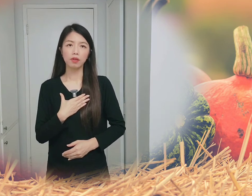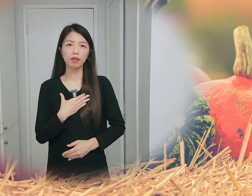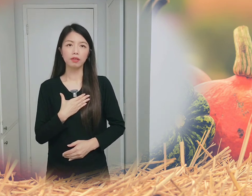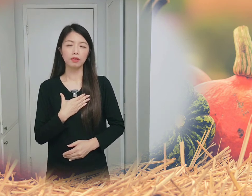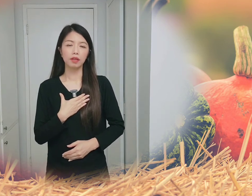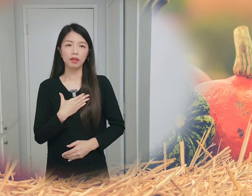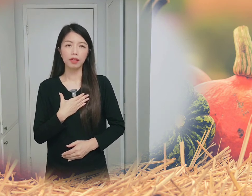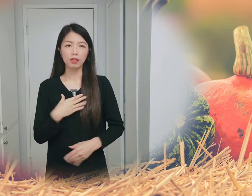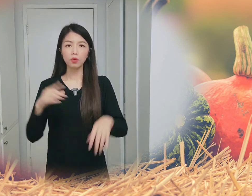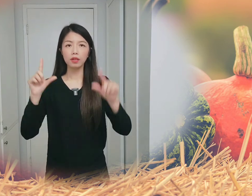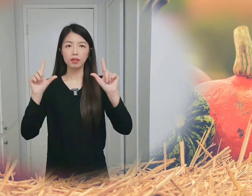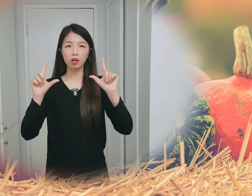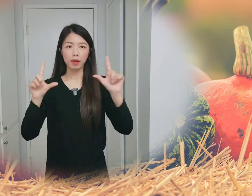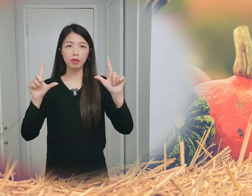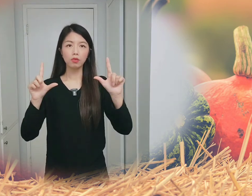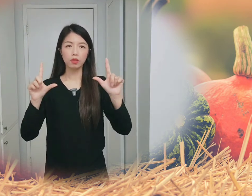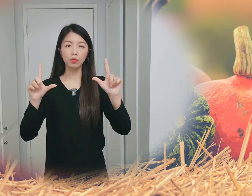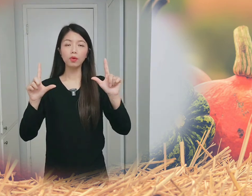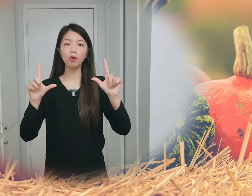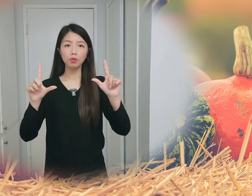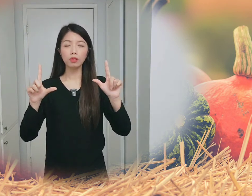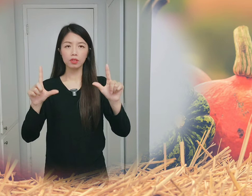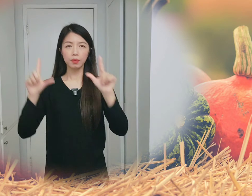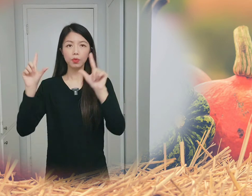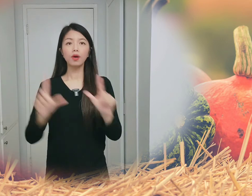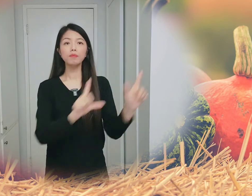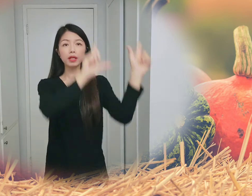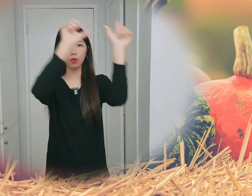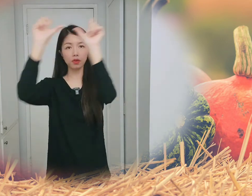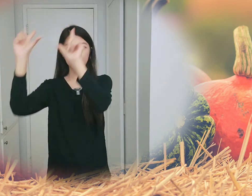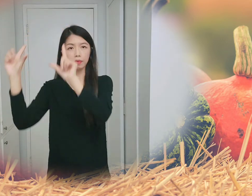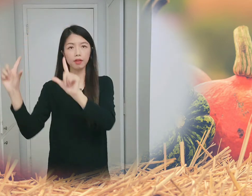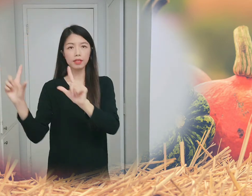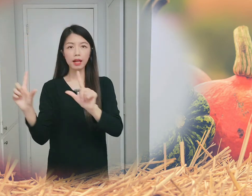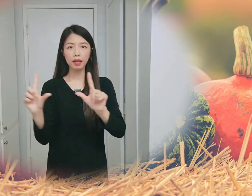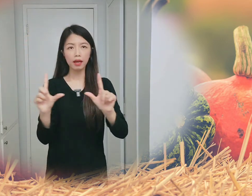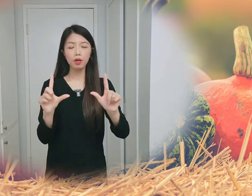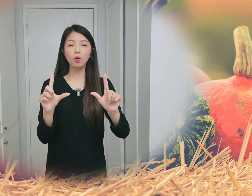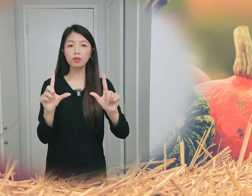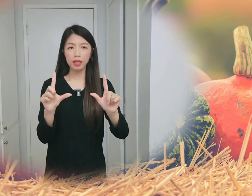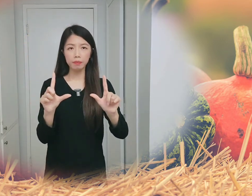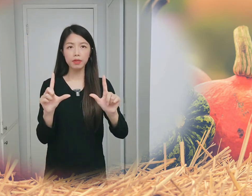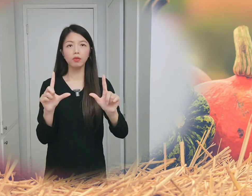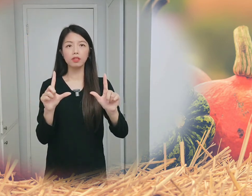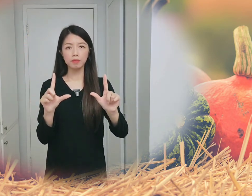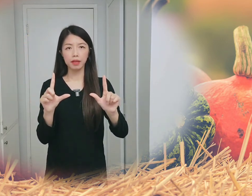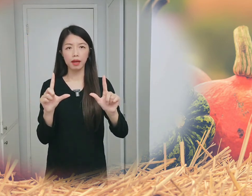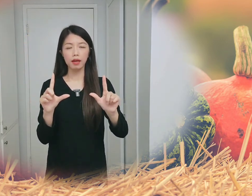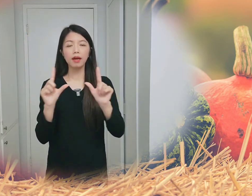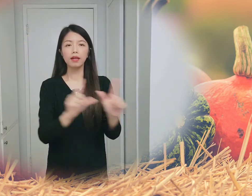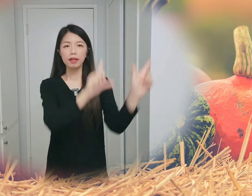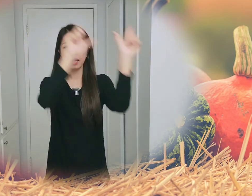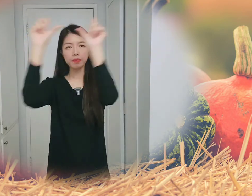뜻의 수어는 양손을 니은처럼 만들어주시고 얼굴을 중심으로 한 바퀴 돌려주시면 살다 혹은 삶 이런